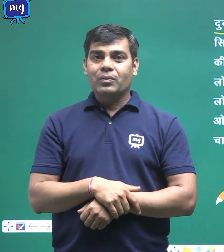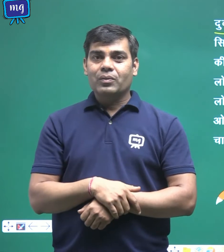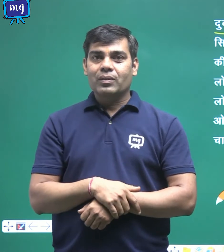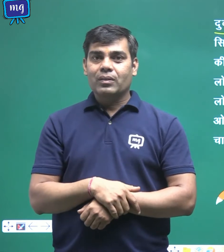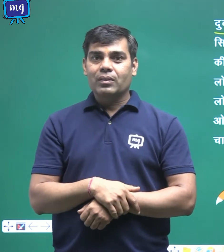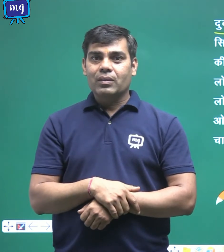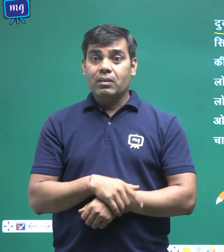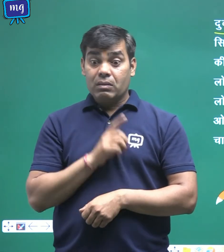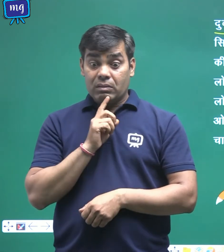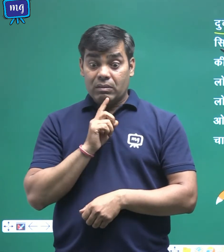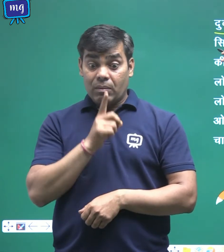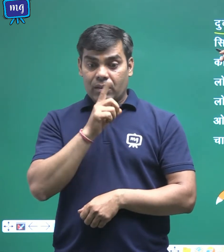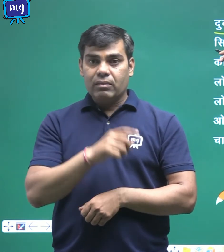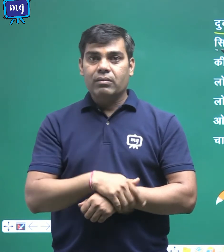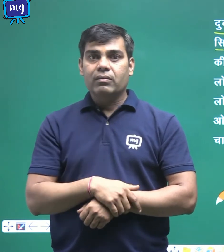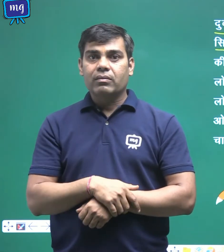सबक